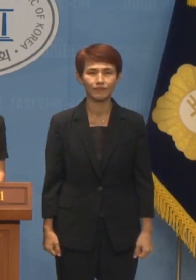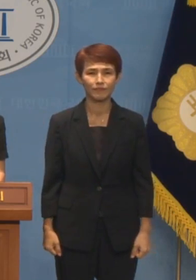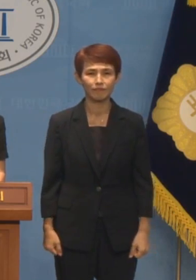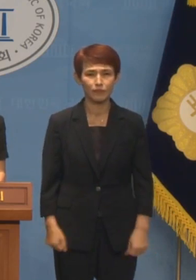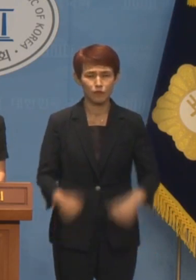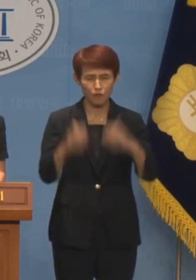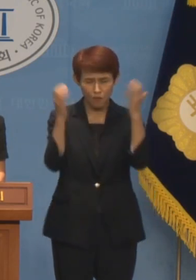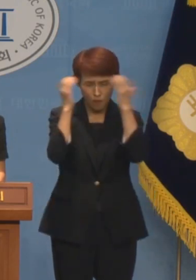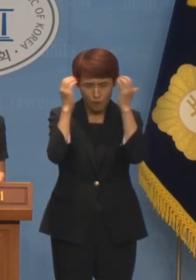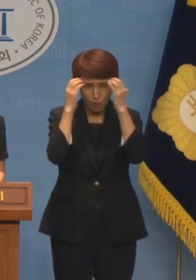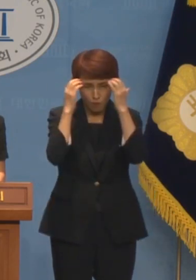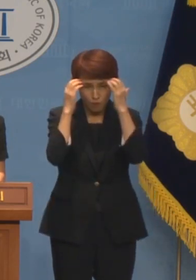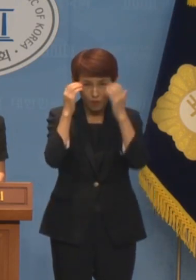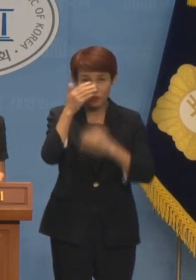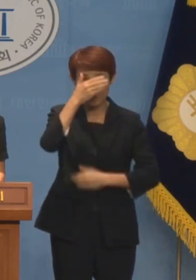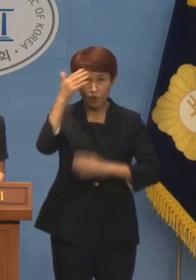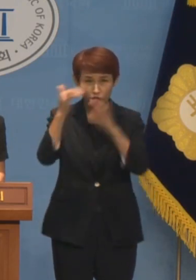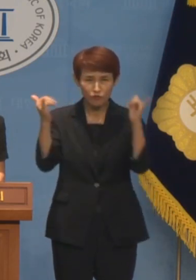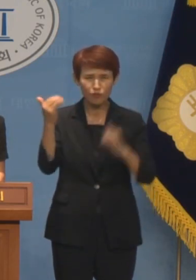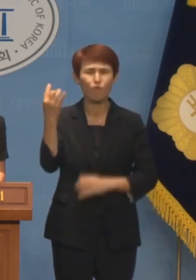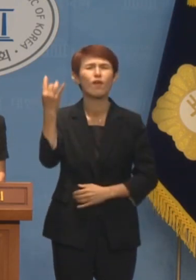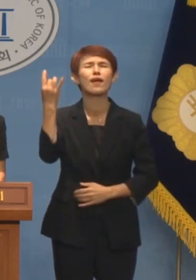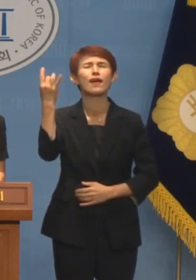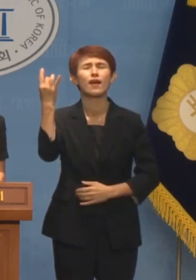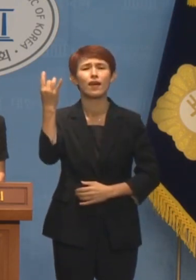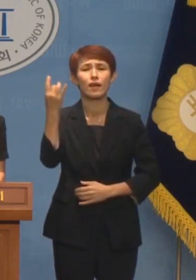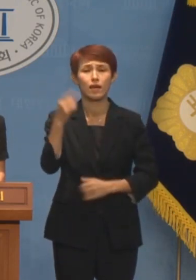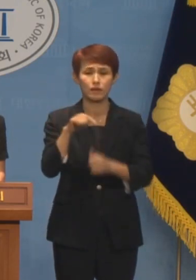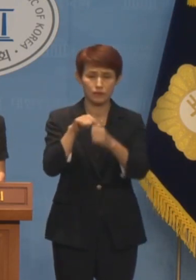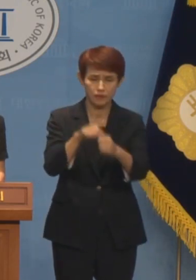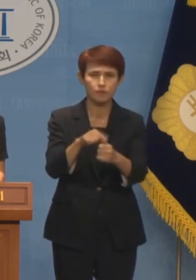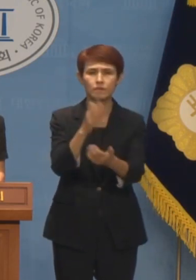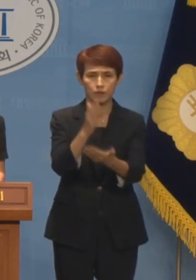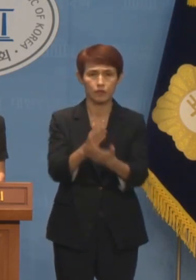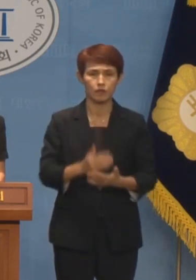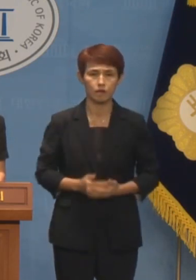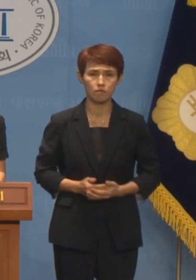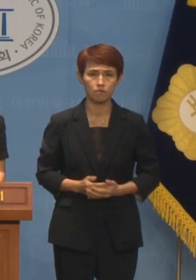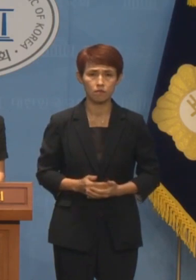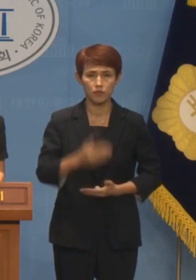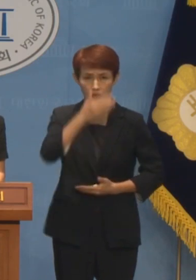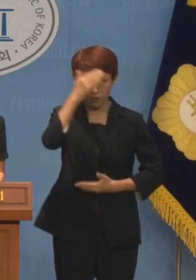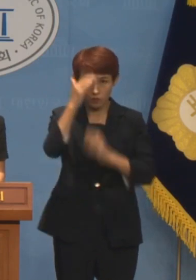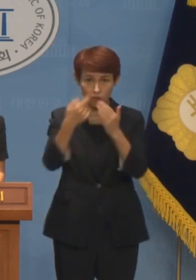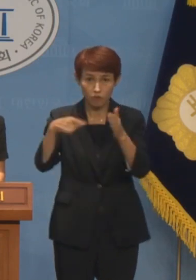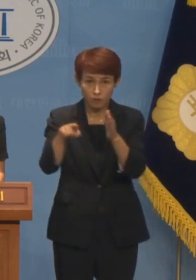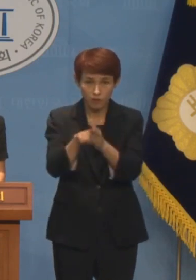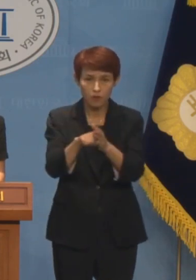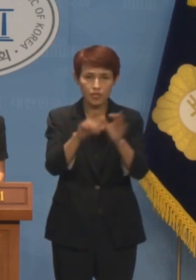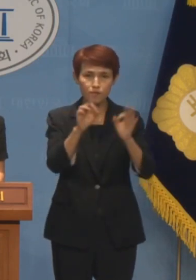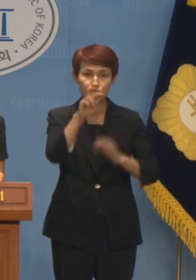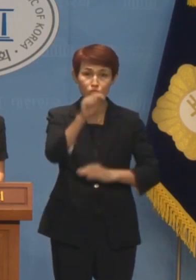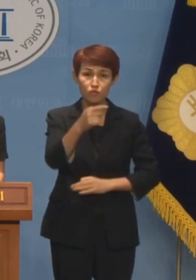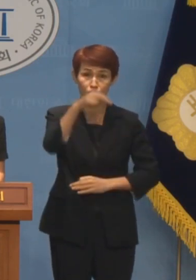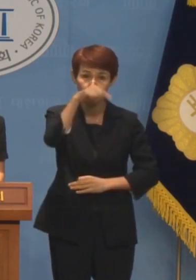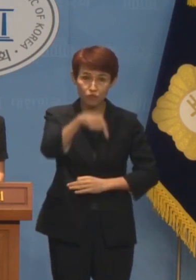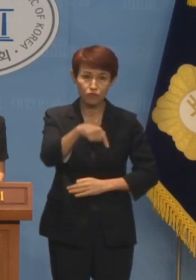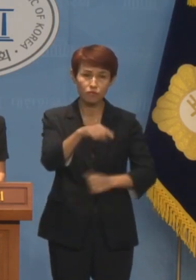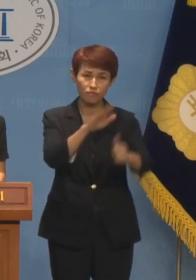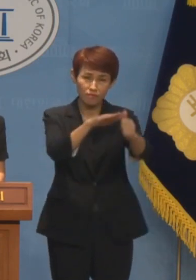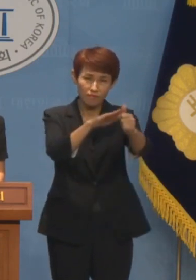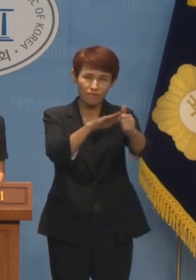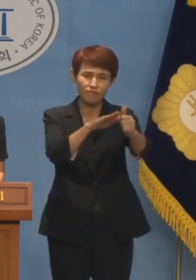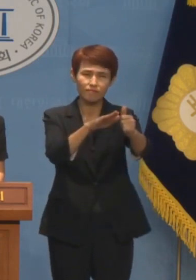아프니까 청춘이다를 강요할 것이 아니라 아프지 않은 청춘을 위해 김문수 노동부 장관